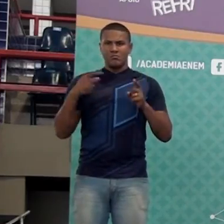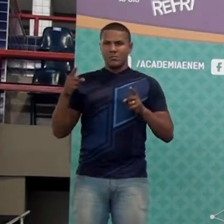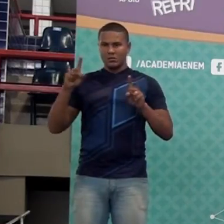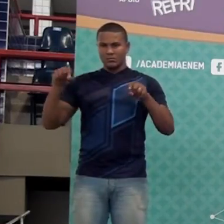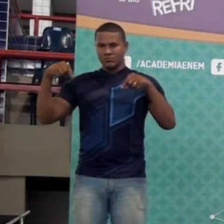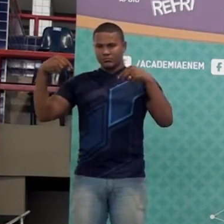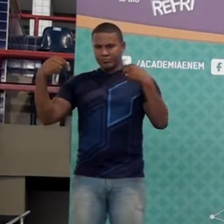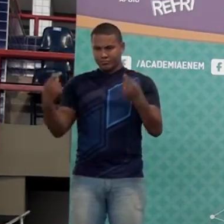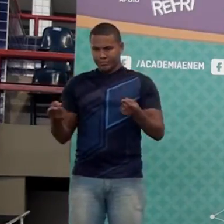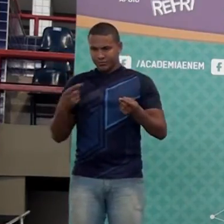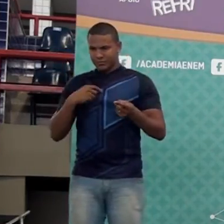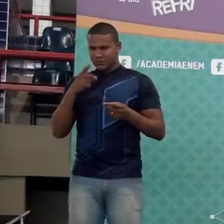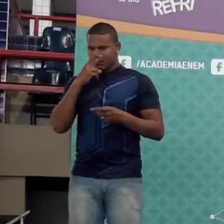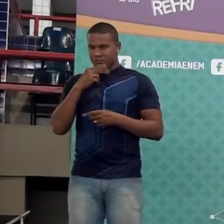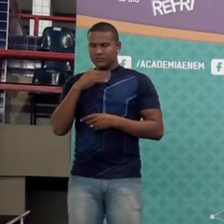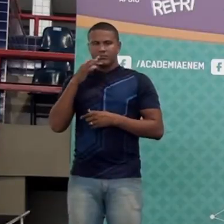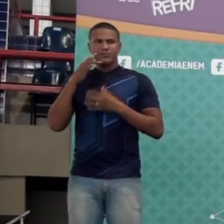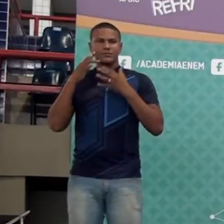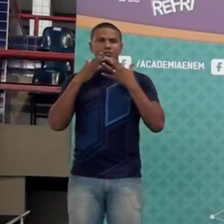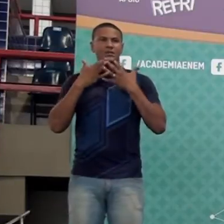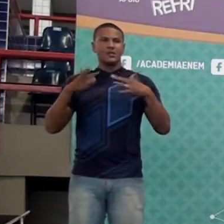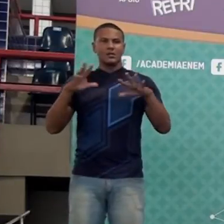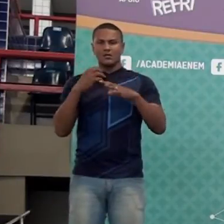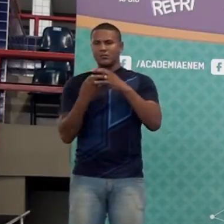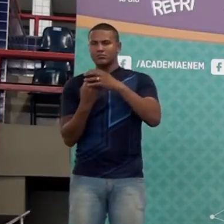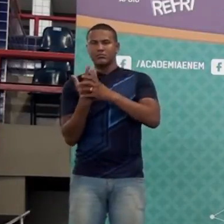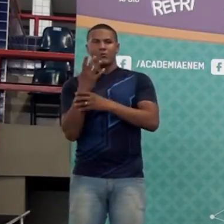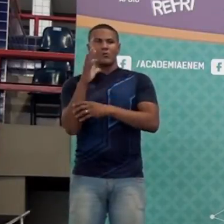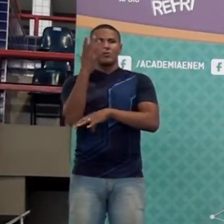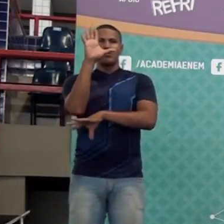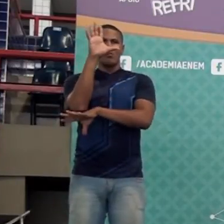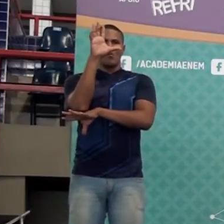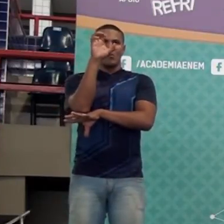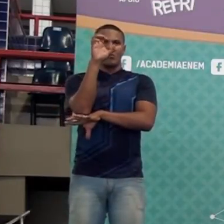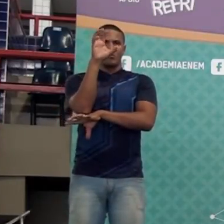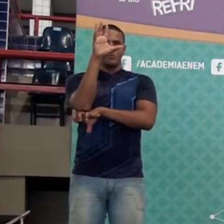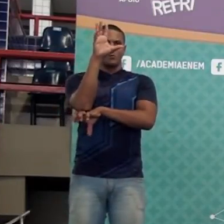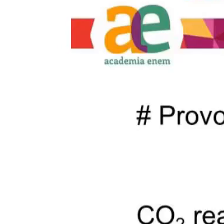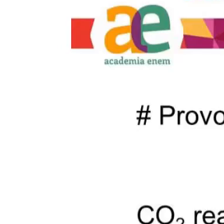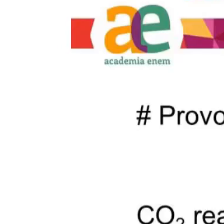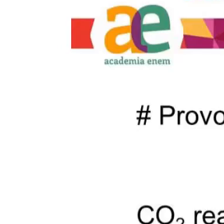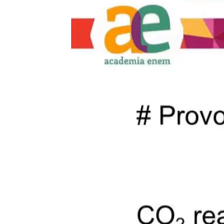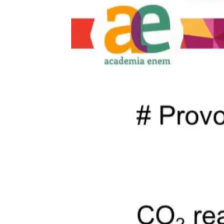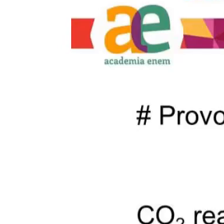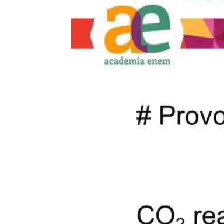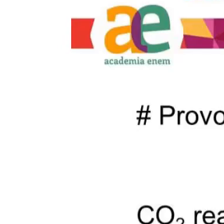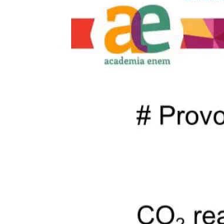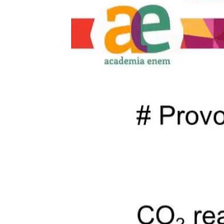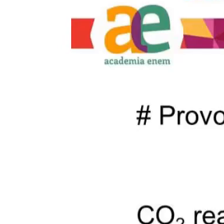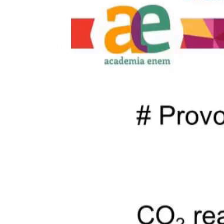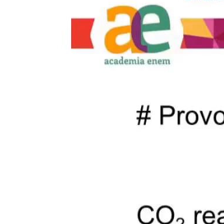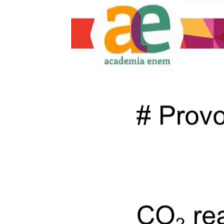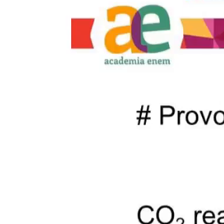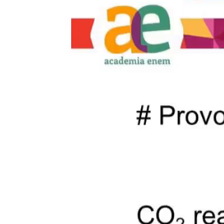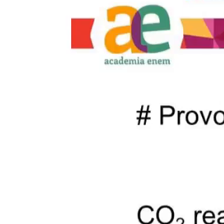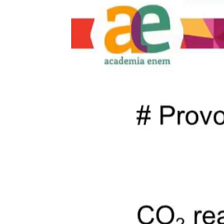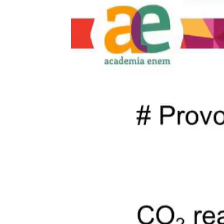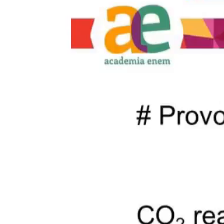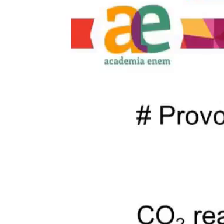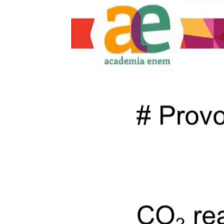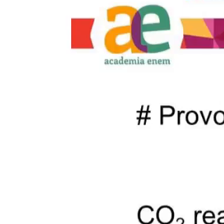reabsorve CO2 pelo processo de fotossíntese. Outra vantagem, é que esse biodiesel